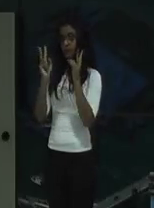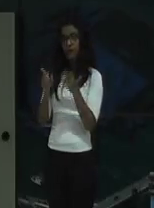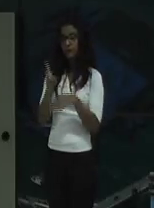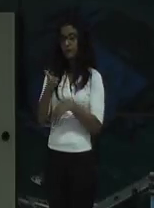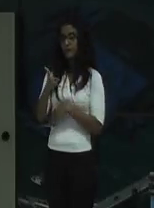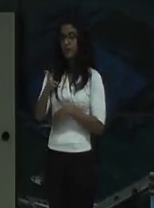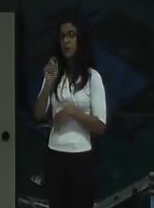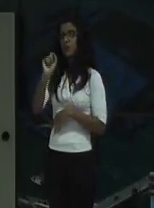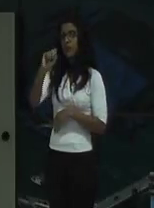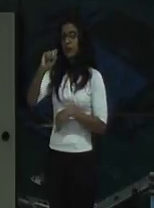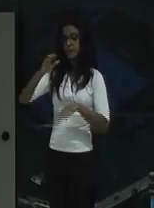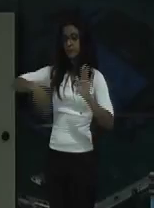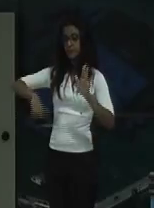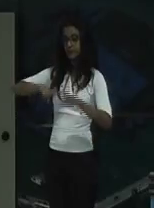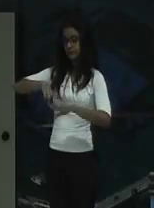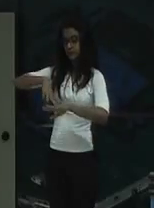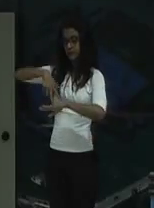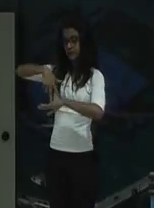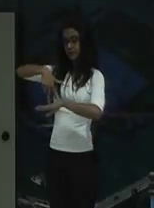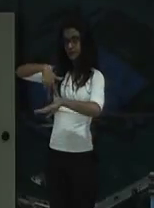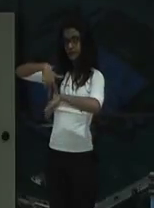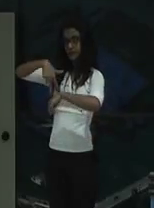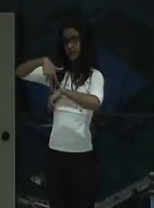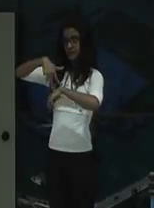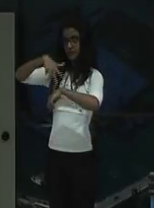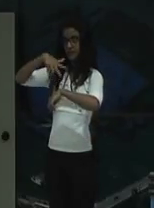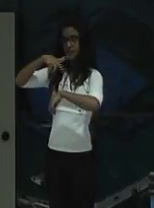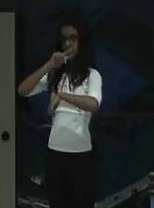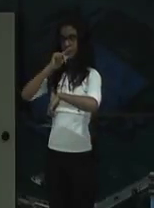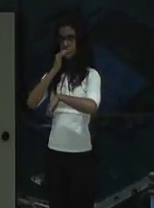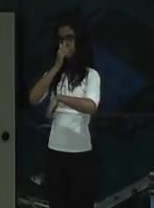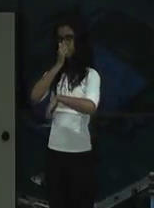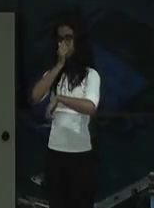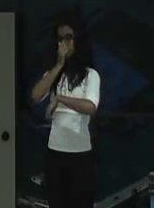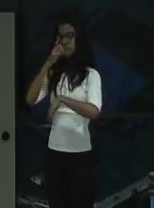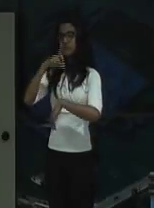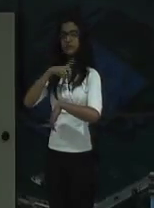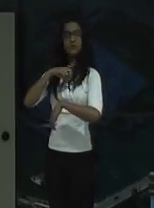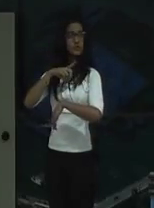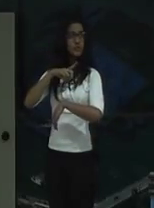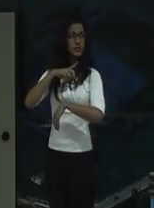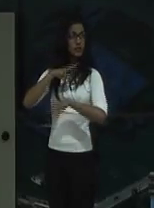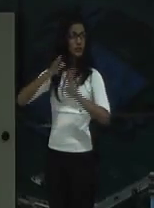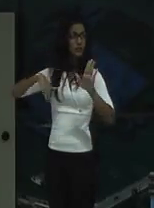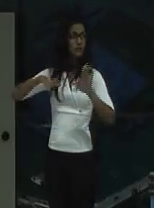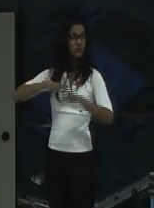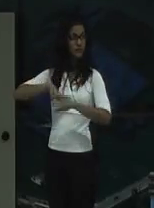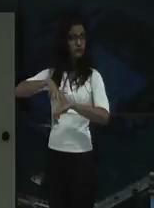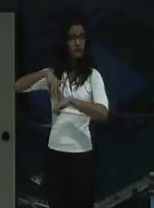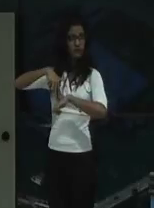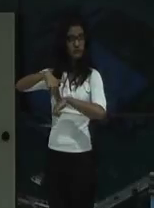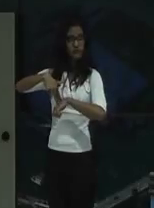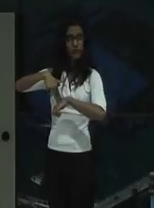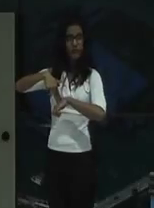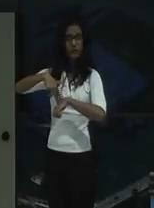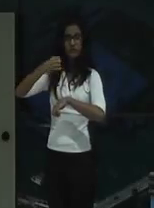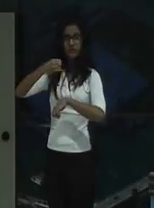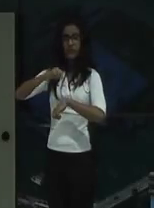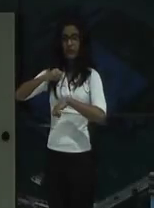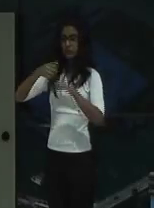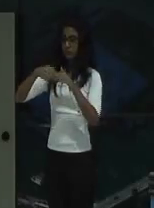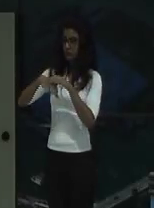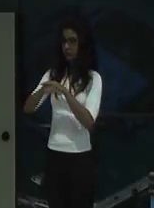Cristo. A água é fedida. A Praia do Cristo, vereador Gerbson Moraes, se você toma um banho na Praia do Cristo,